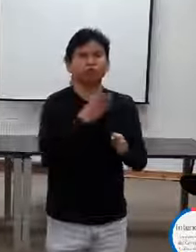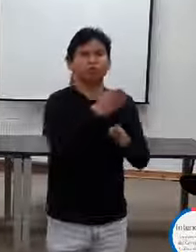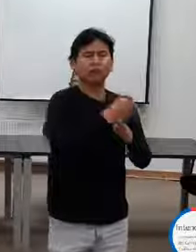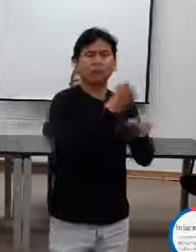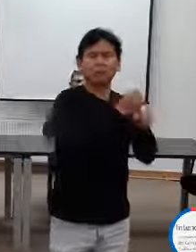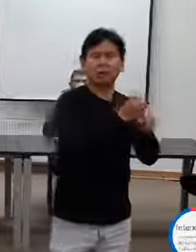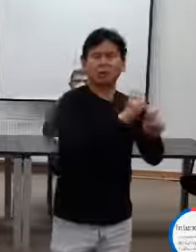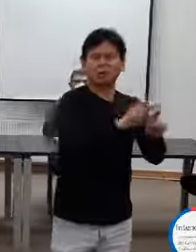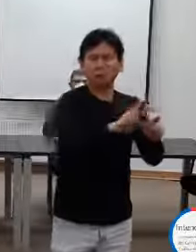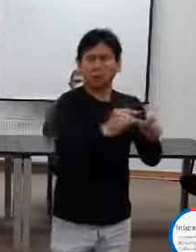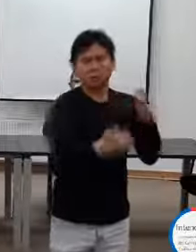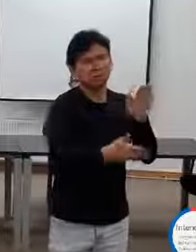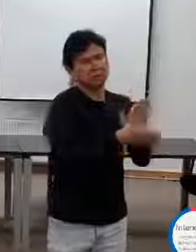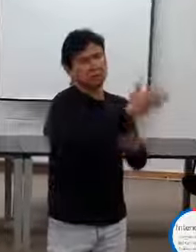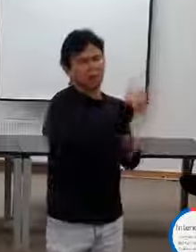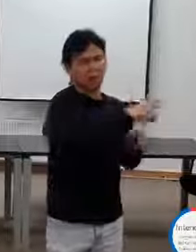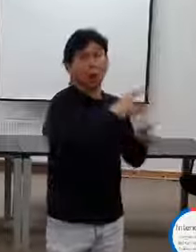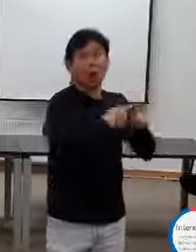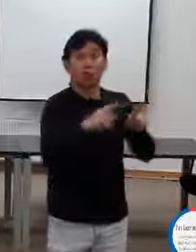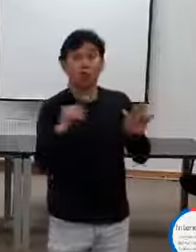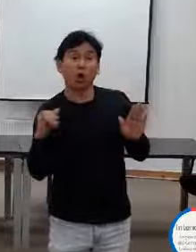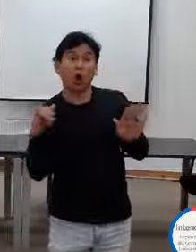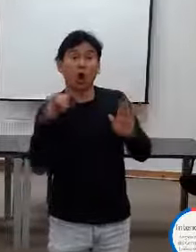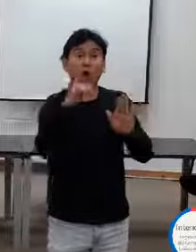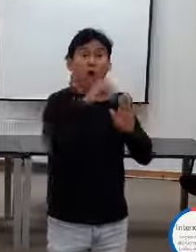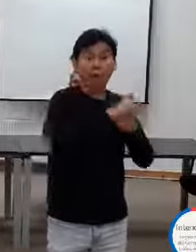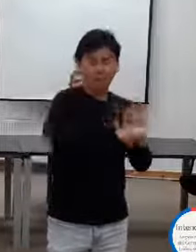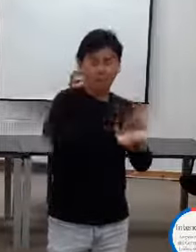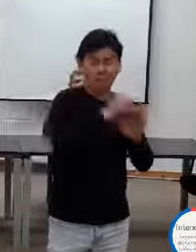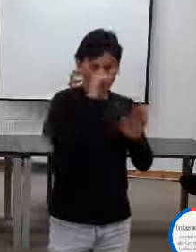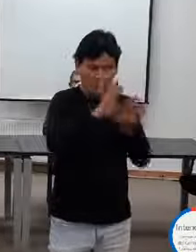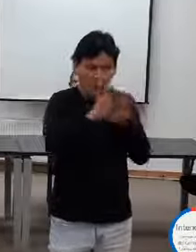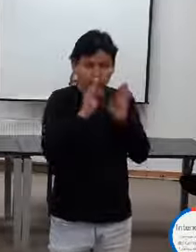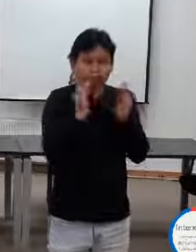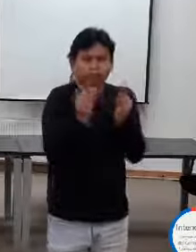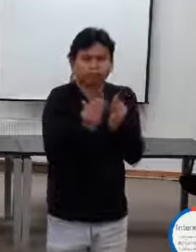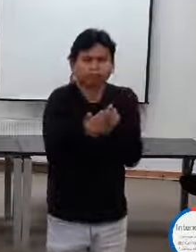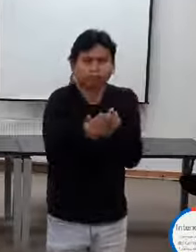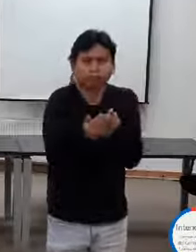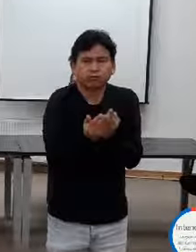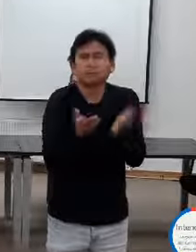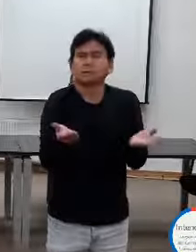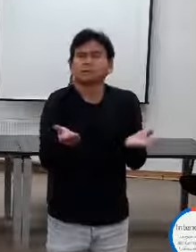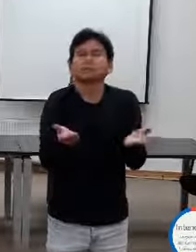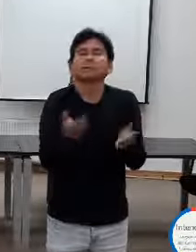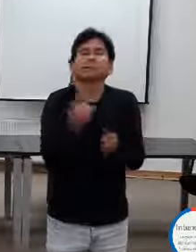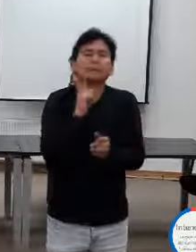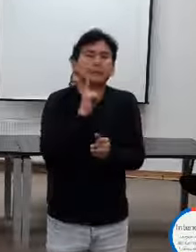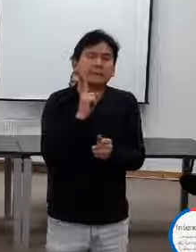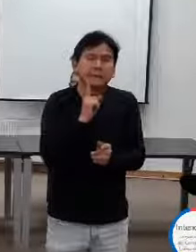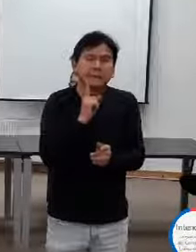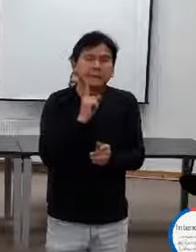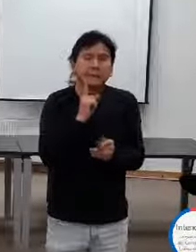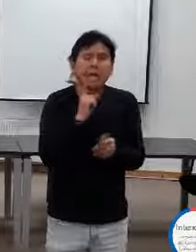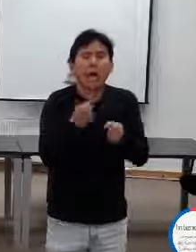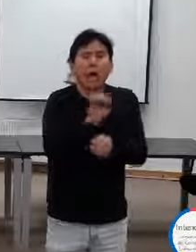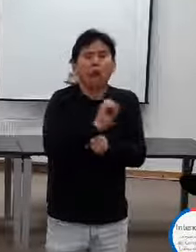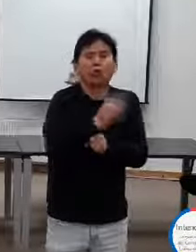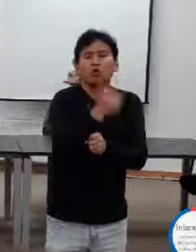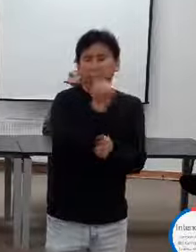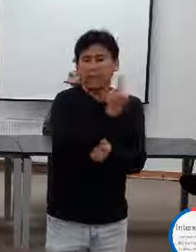pontón y se van. Otros llegan vía aérea, pero con cápsulas cerradas, por llamarlo así, y tienen vehículos